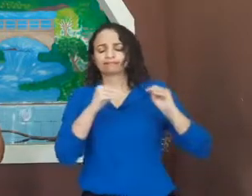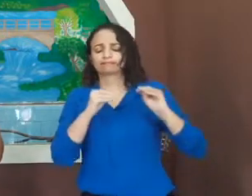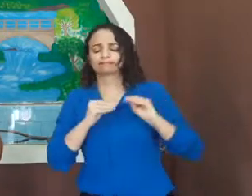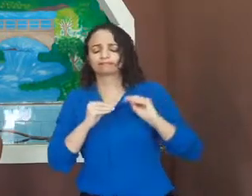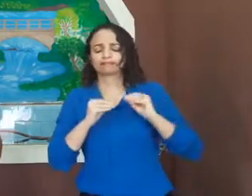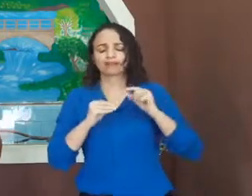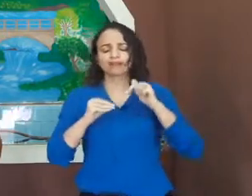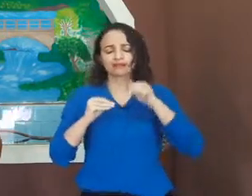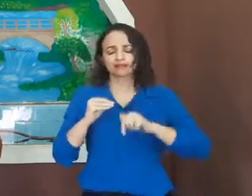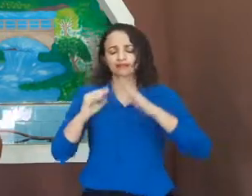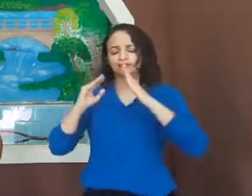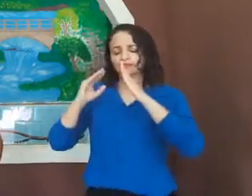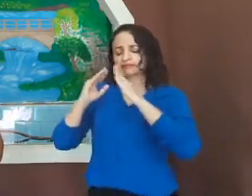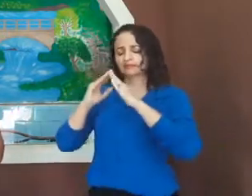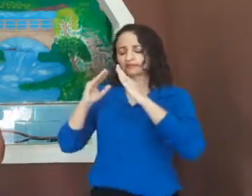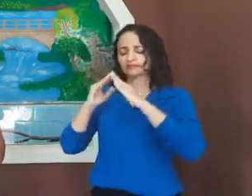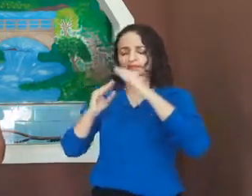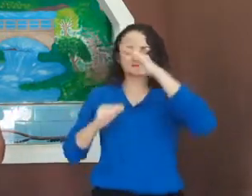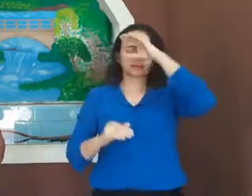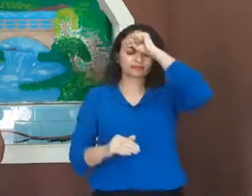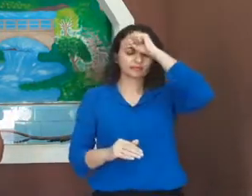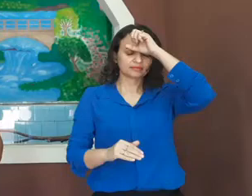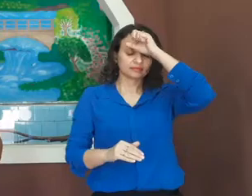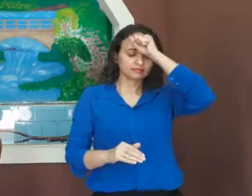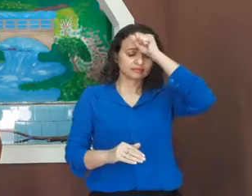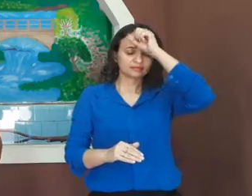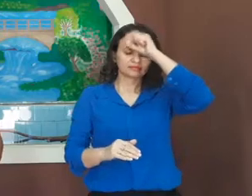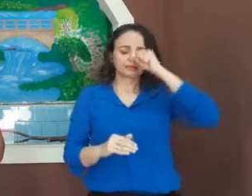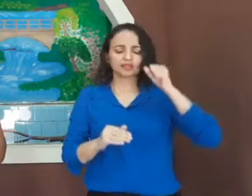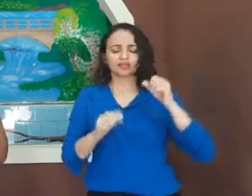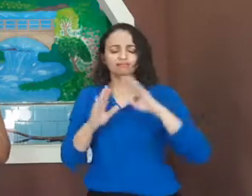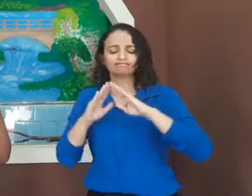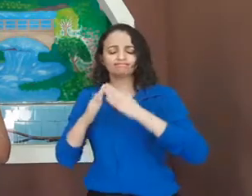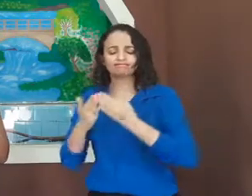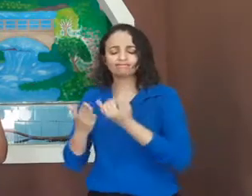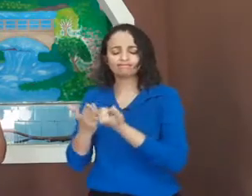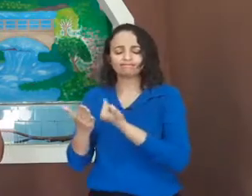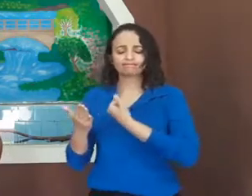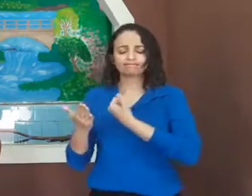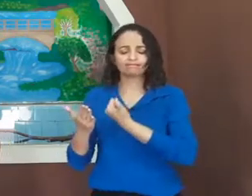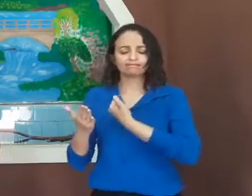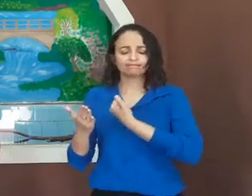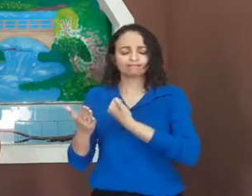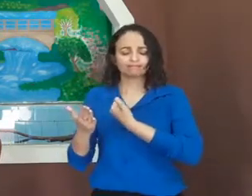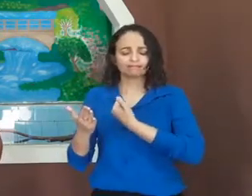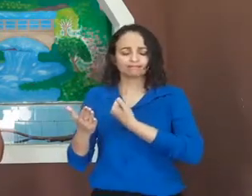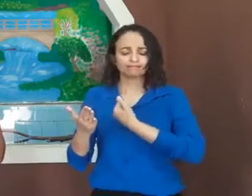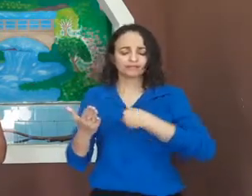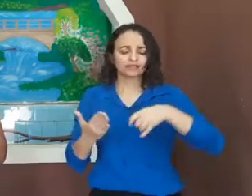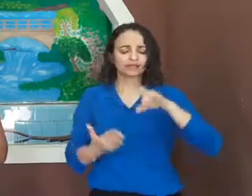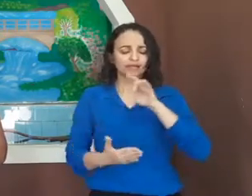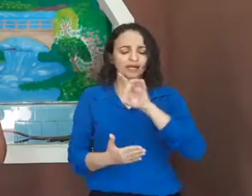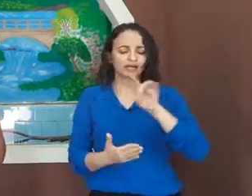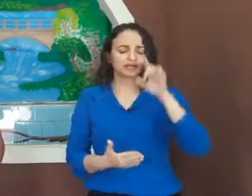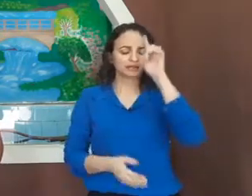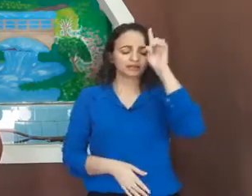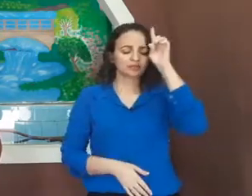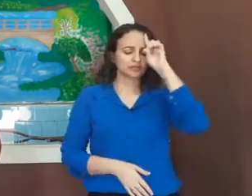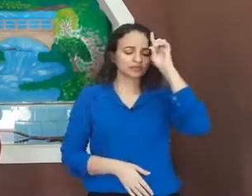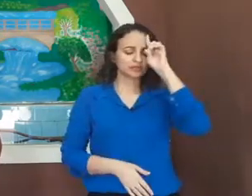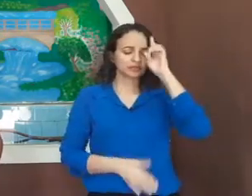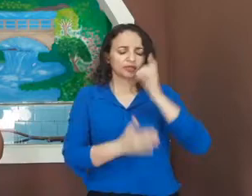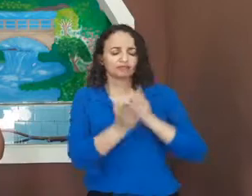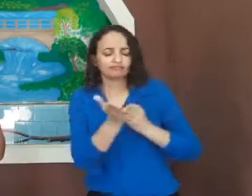tua casa para aprender, Senhor, da tua palavra e para nos ensinar, Pai, a cada dia que o nosso caminho é